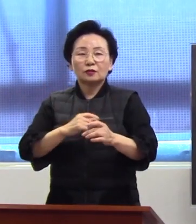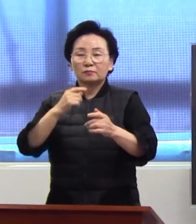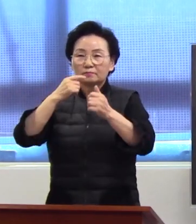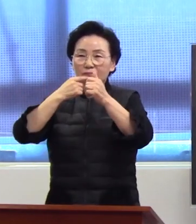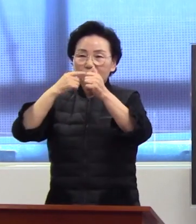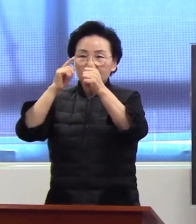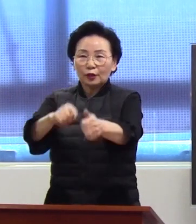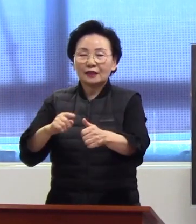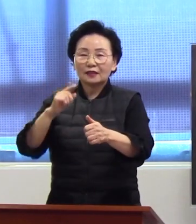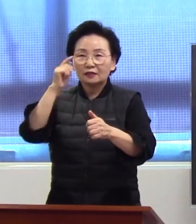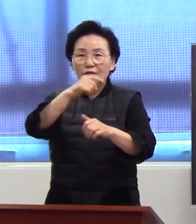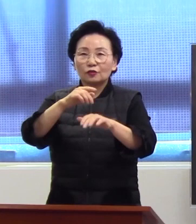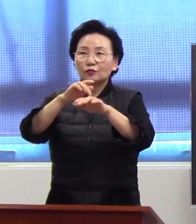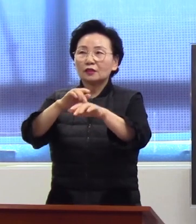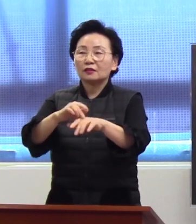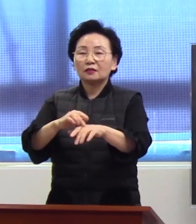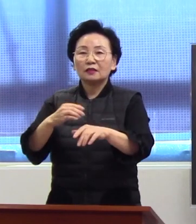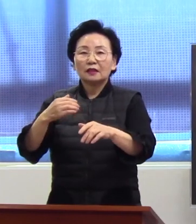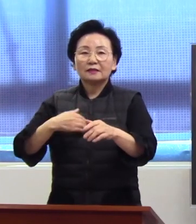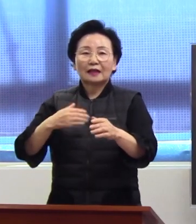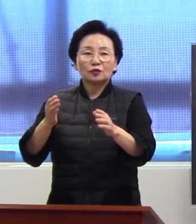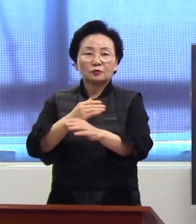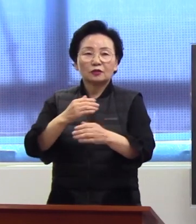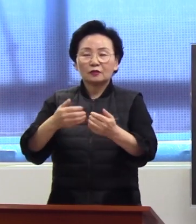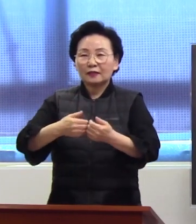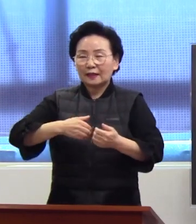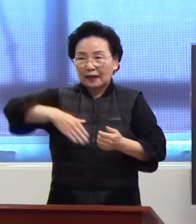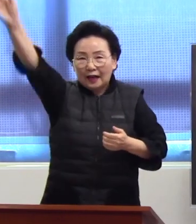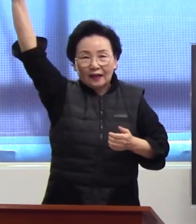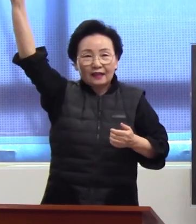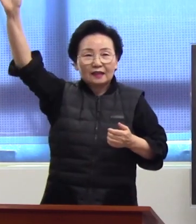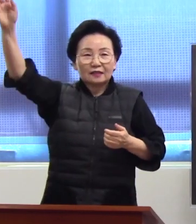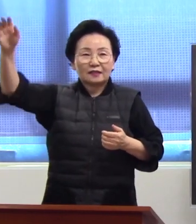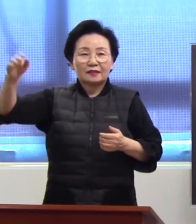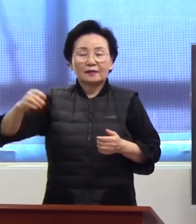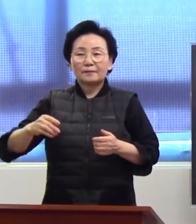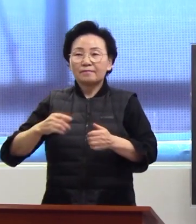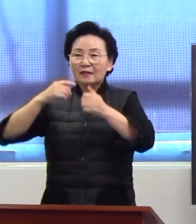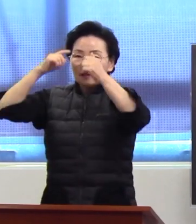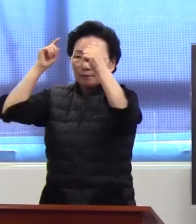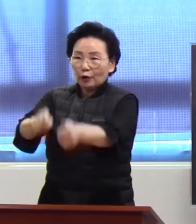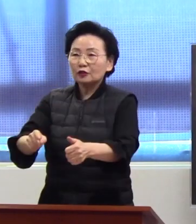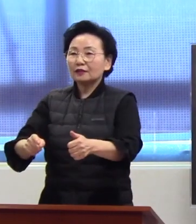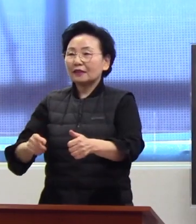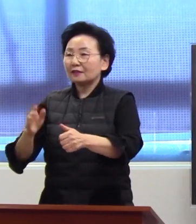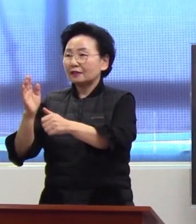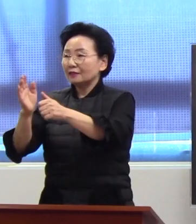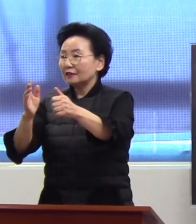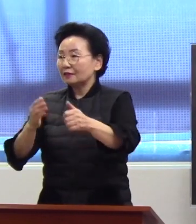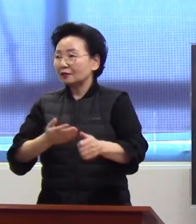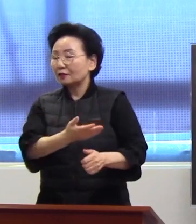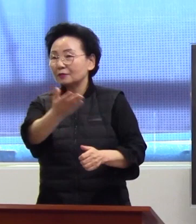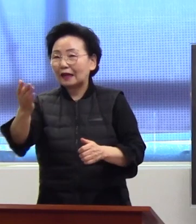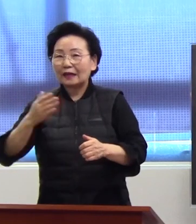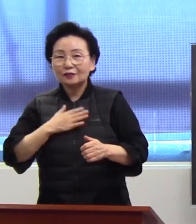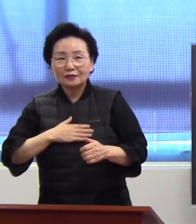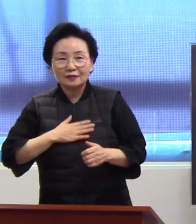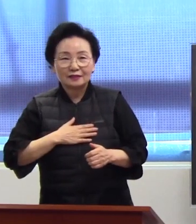이름으로 명한다. 더러운 귀신은 나로부터 떠나가! 이렇게 명령을 하세요. 여러분 아셨죠?